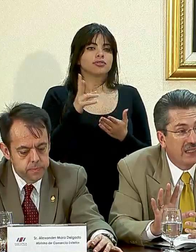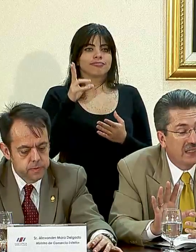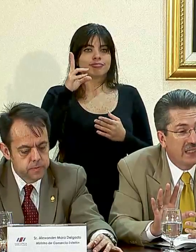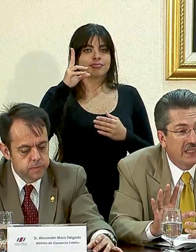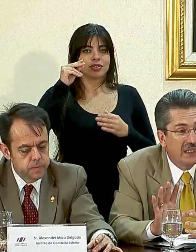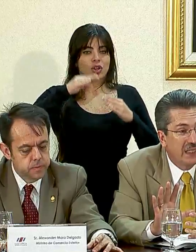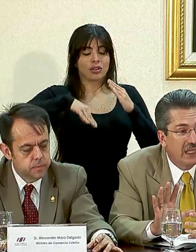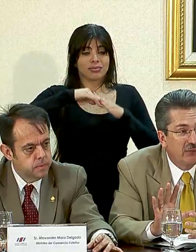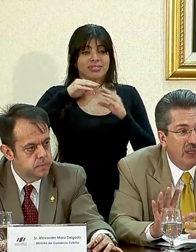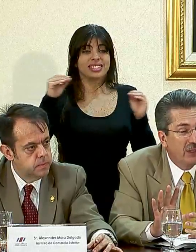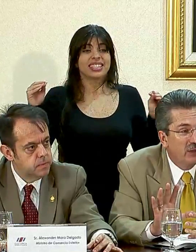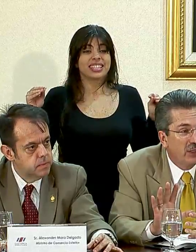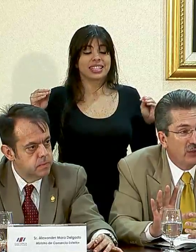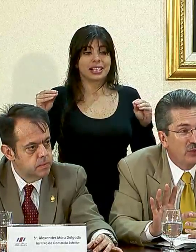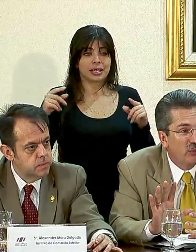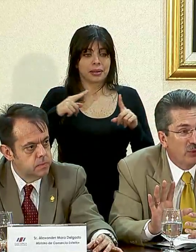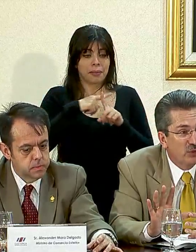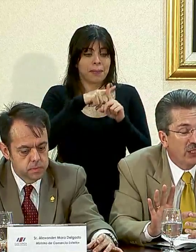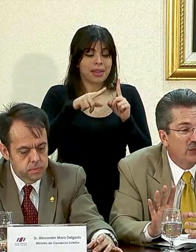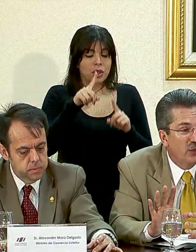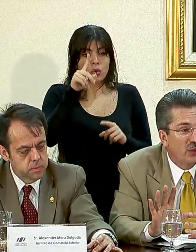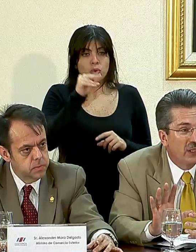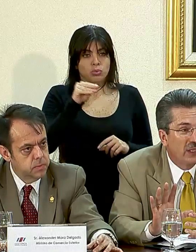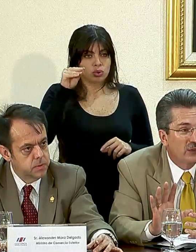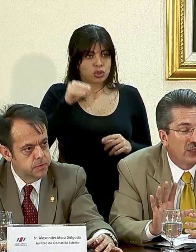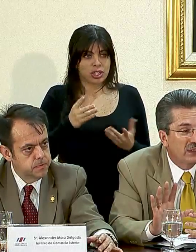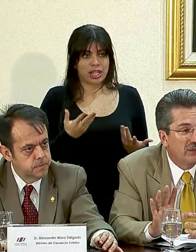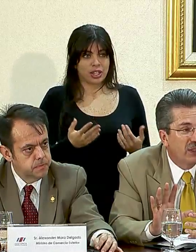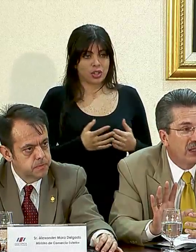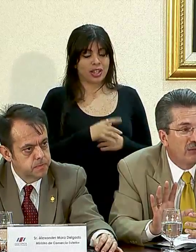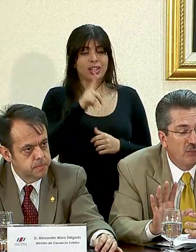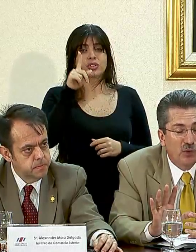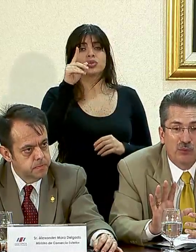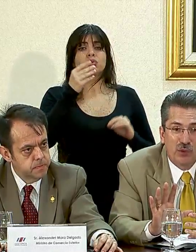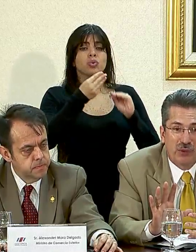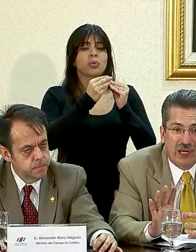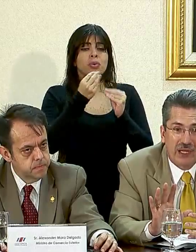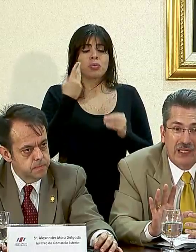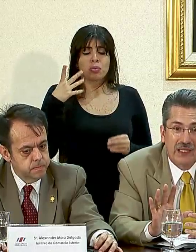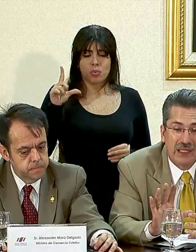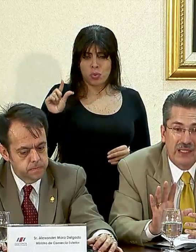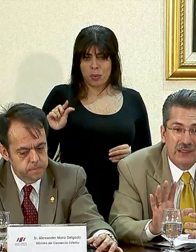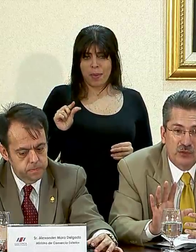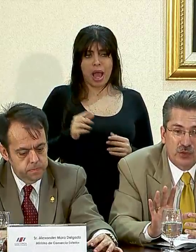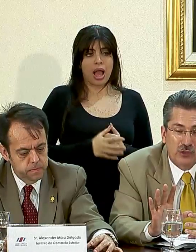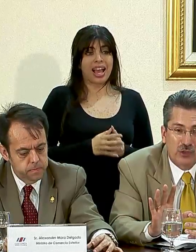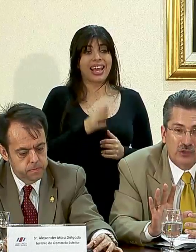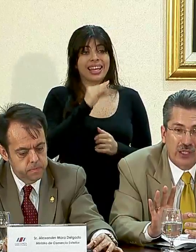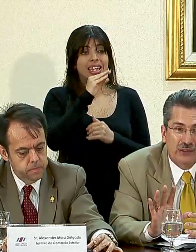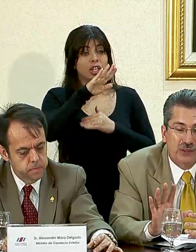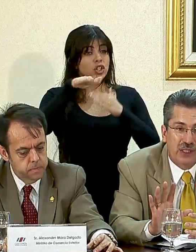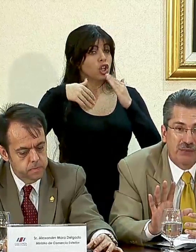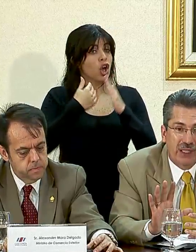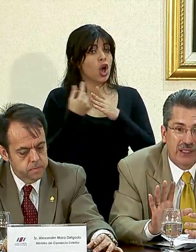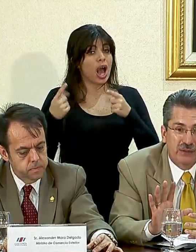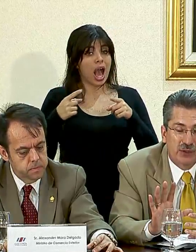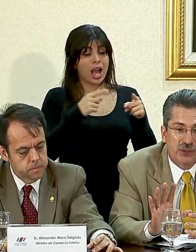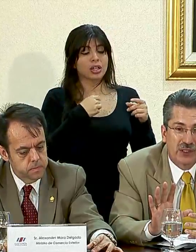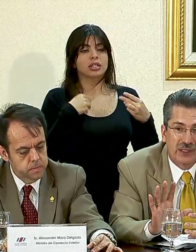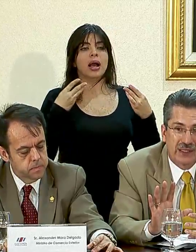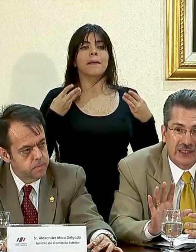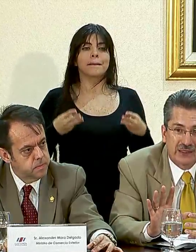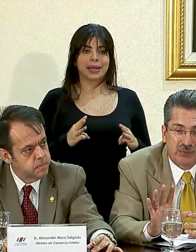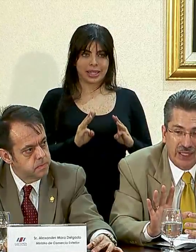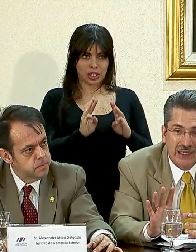llega ni al medio del 1%. Es una cifra muy, muy baja y en todos los casos hay